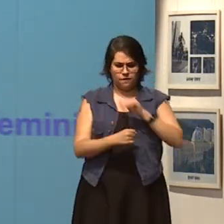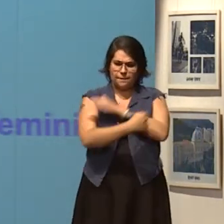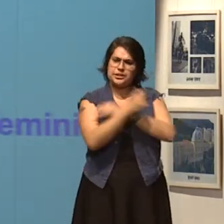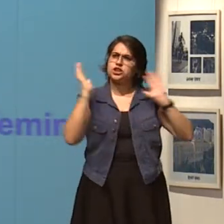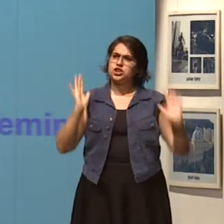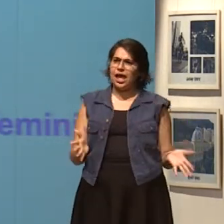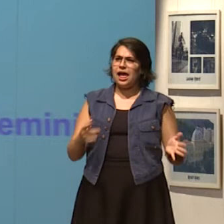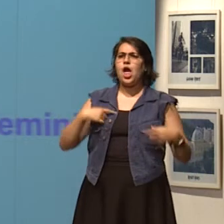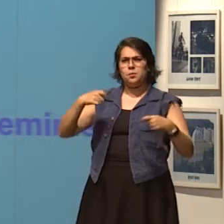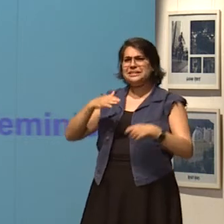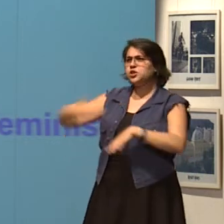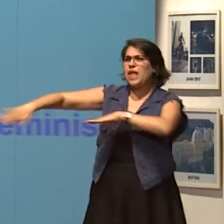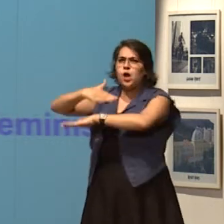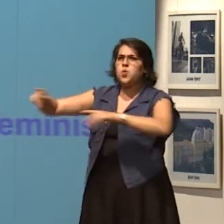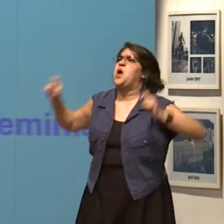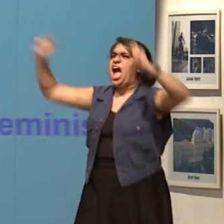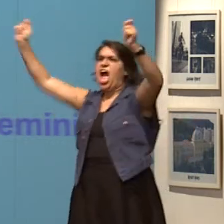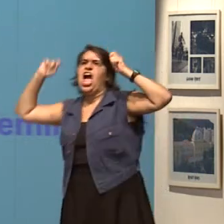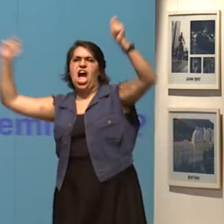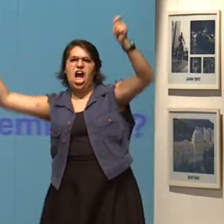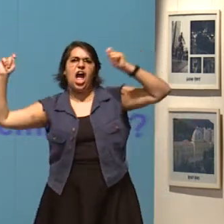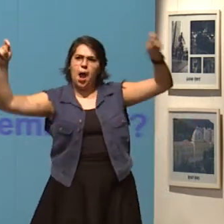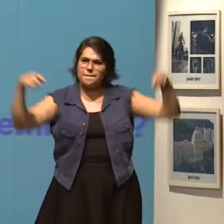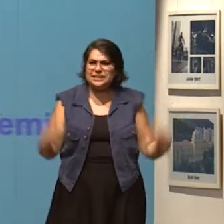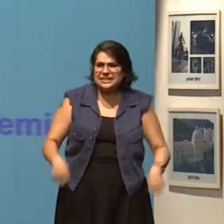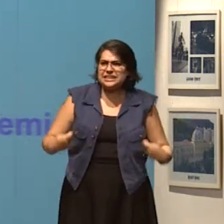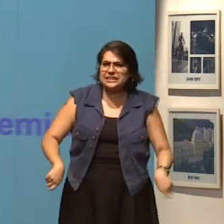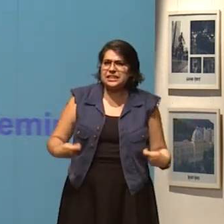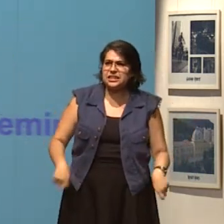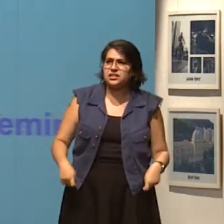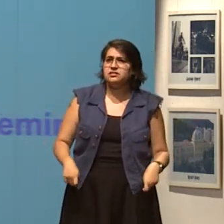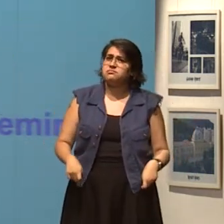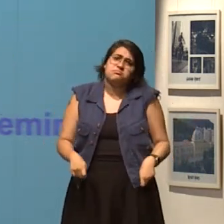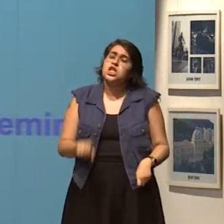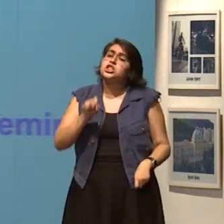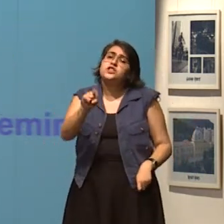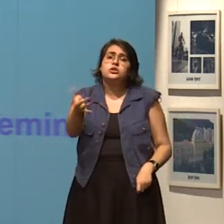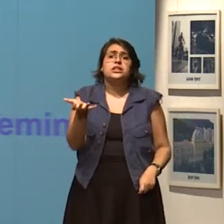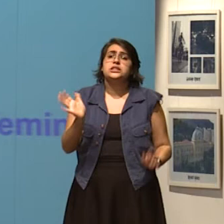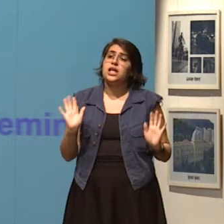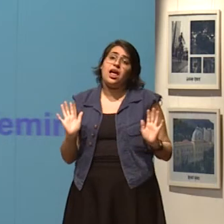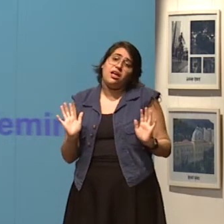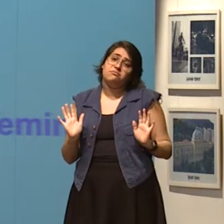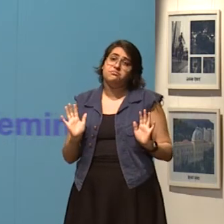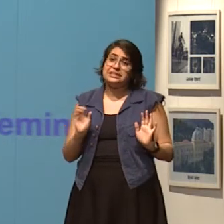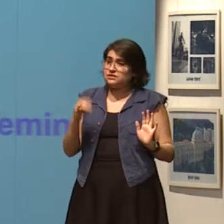Ah, para ser feminista, eu tenho que ser ativista? Preciso ir na rua? Não, só se você